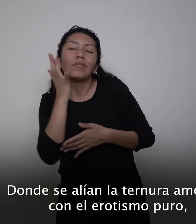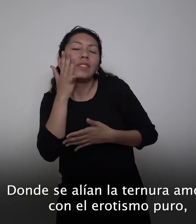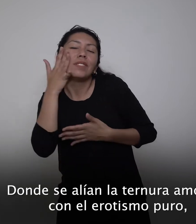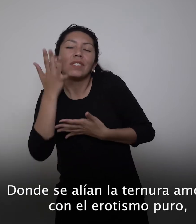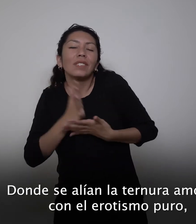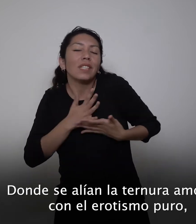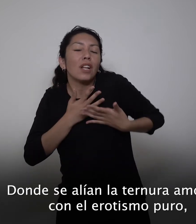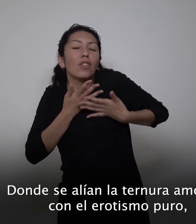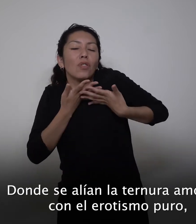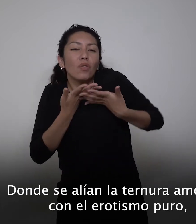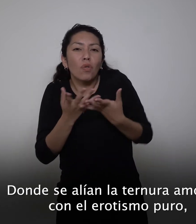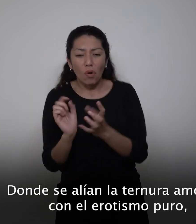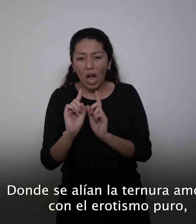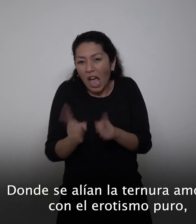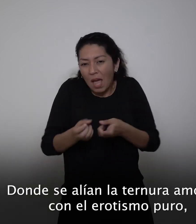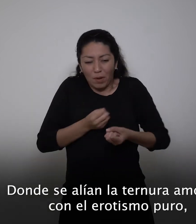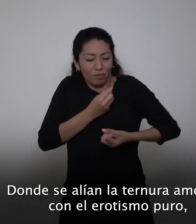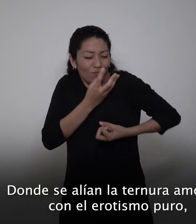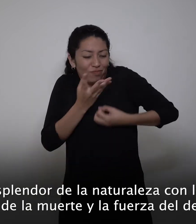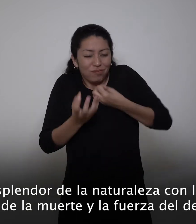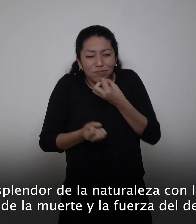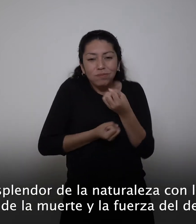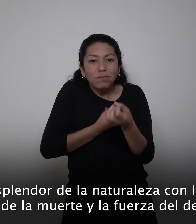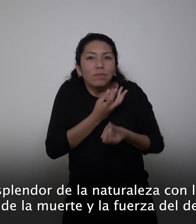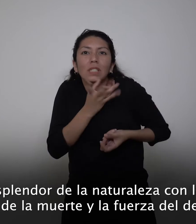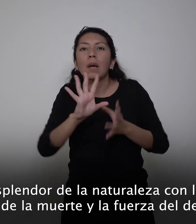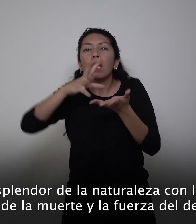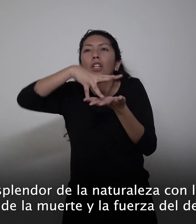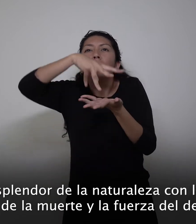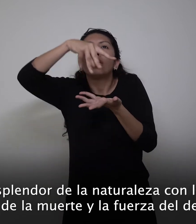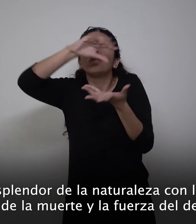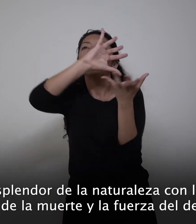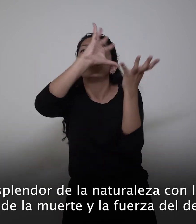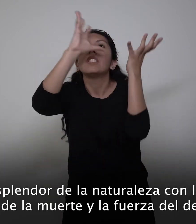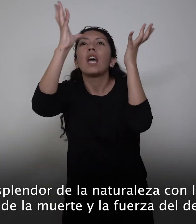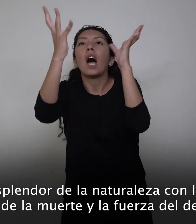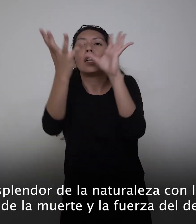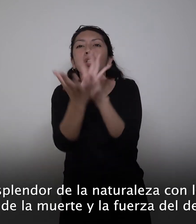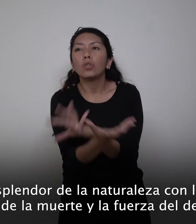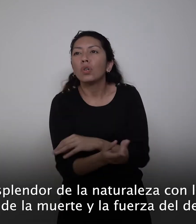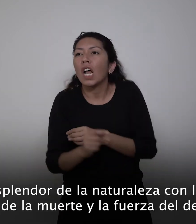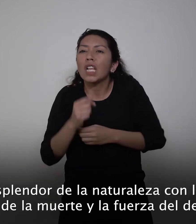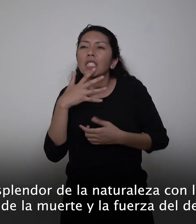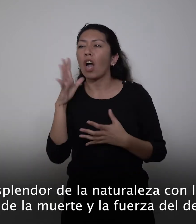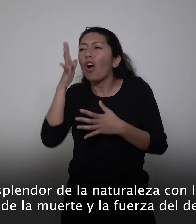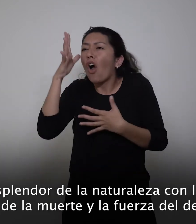con el erotismo puro el esplendor de la naturaleza con la fatalidad de la muerte